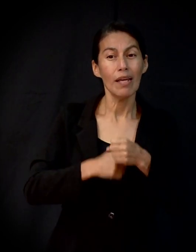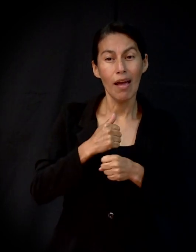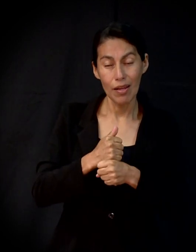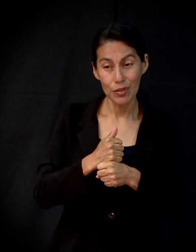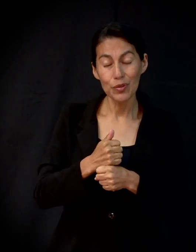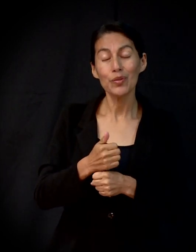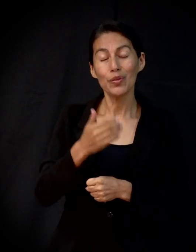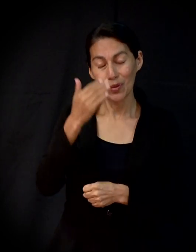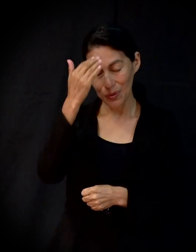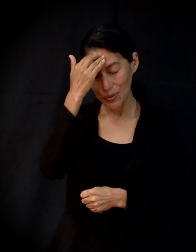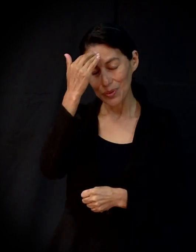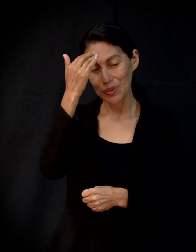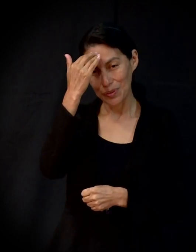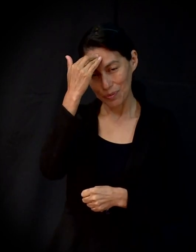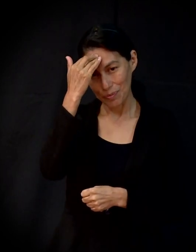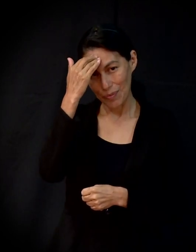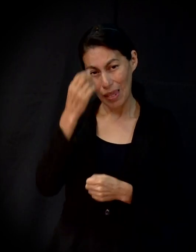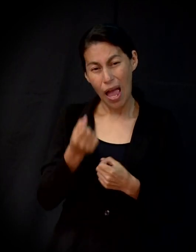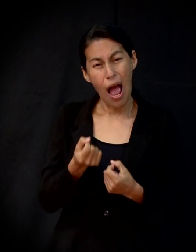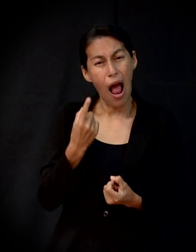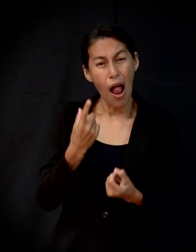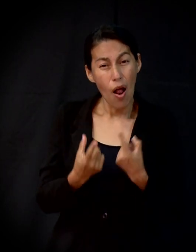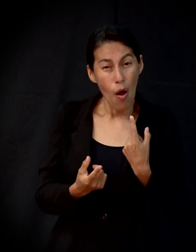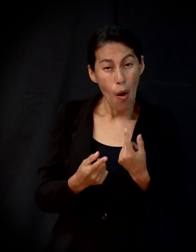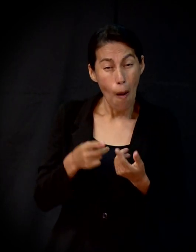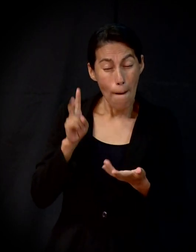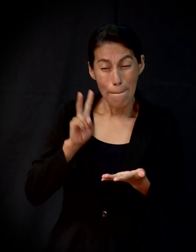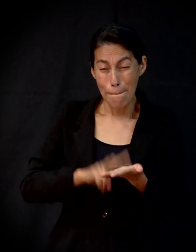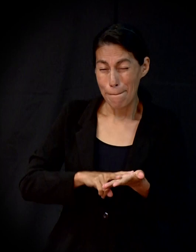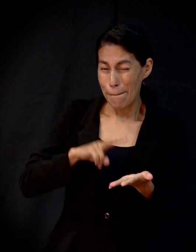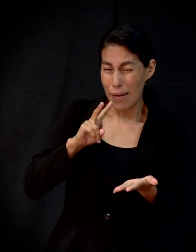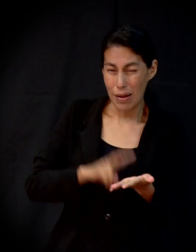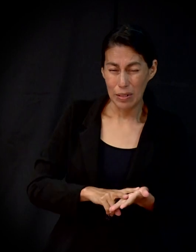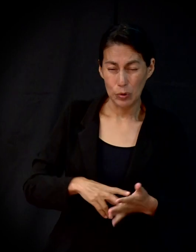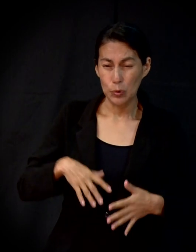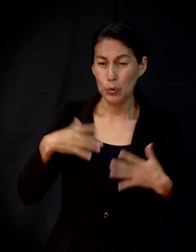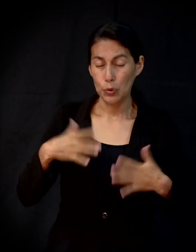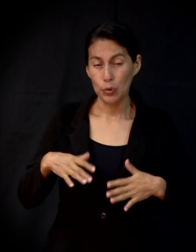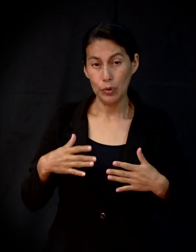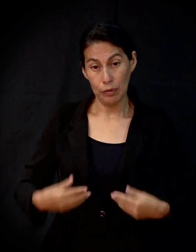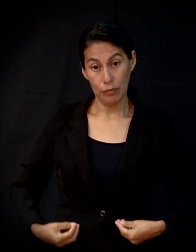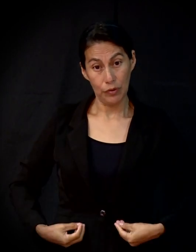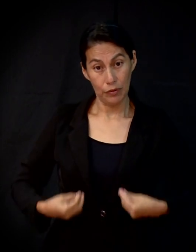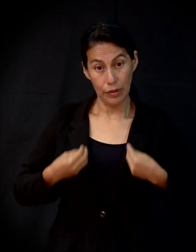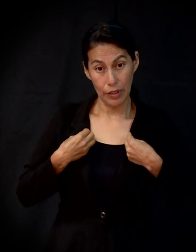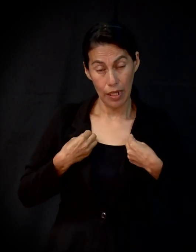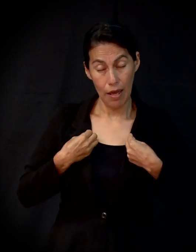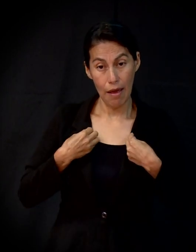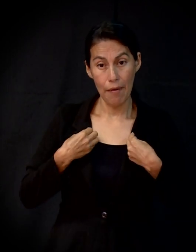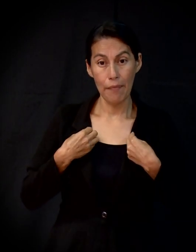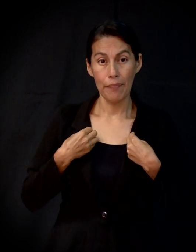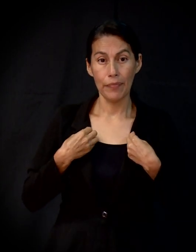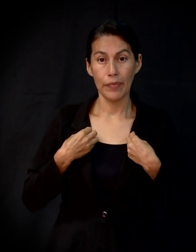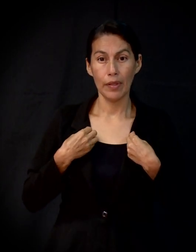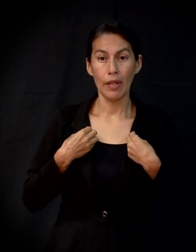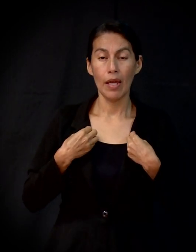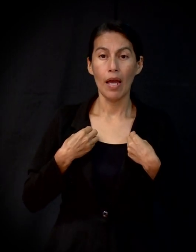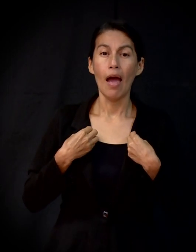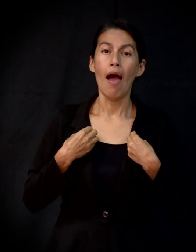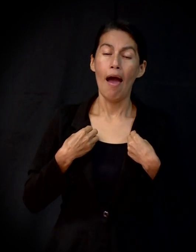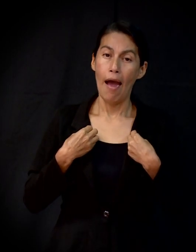Una de las cosas más valiosas que he tenido en mi vida ha sido que a través del poder de mis